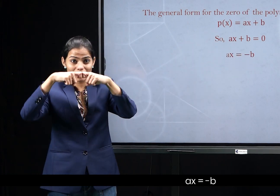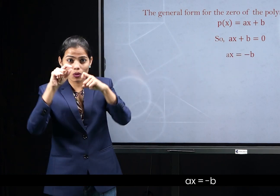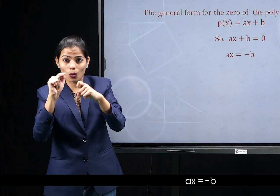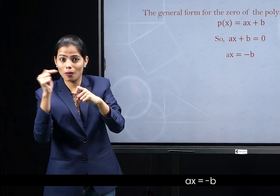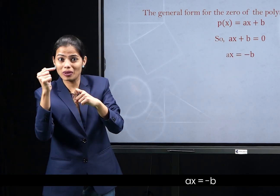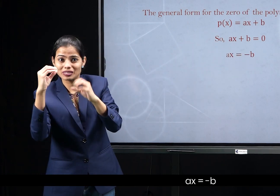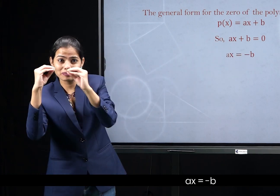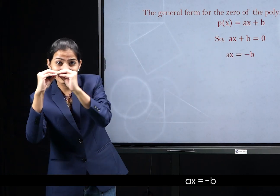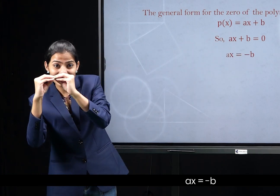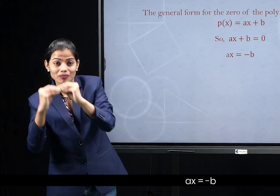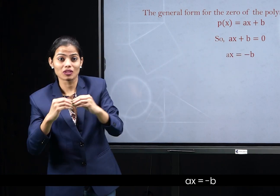ax ஈடு கழித்தல் b.